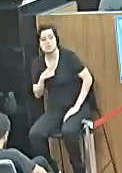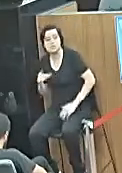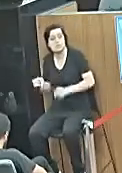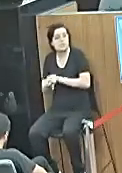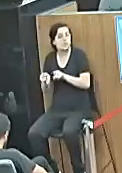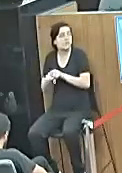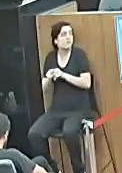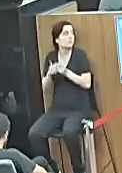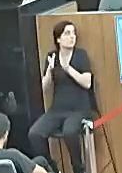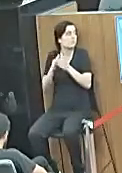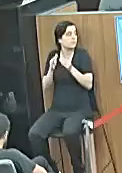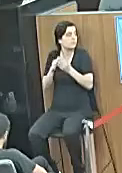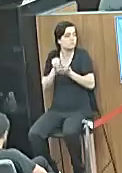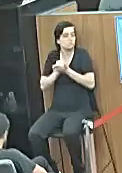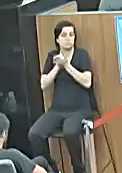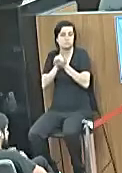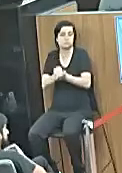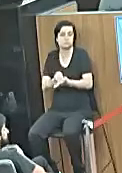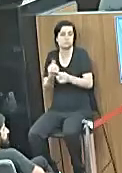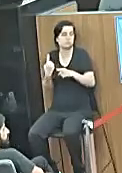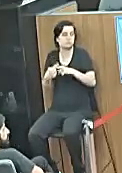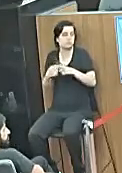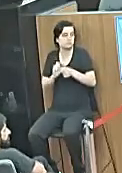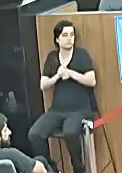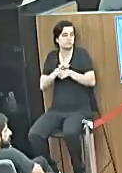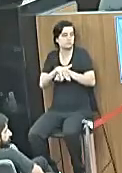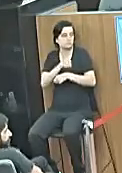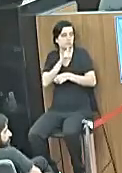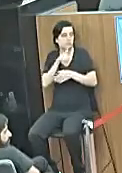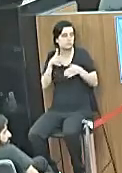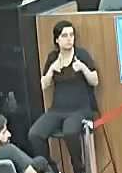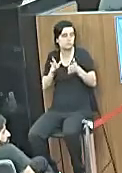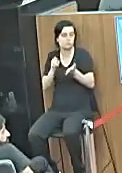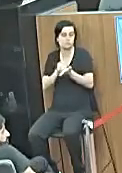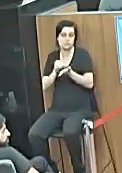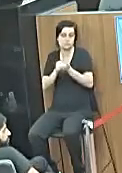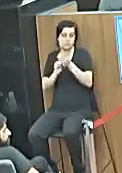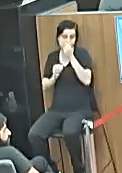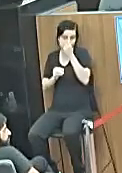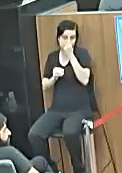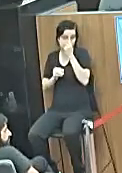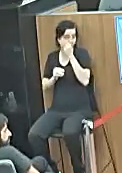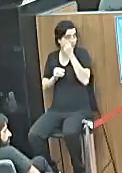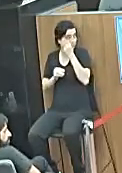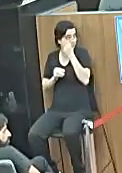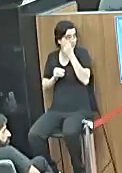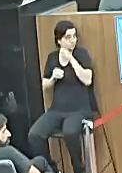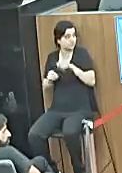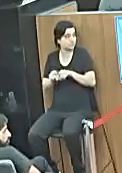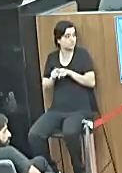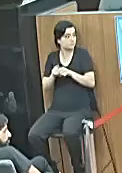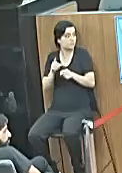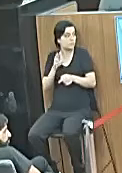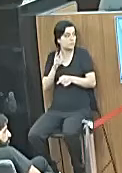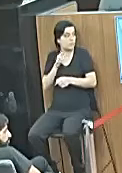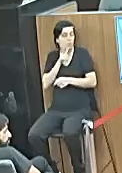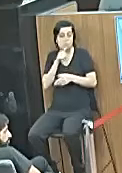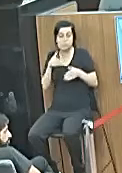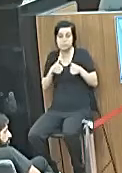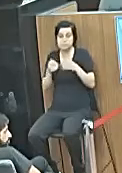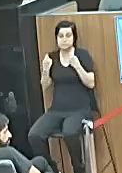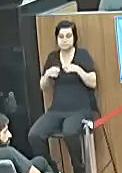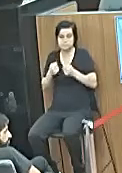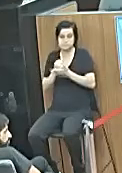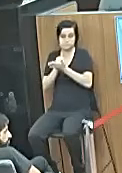clamam por socorro ainda o mesmo o alison henrique de berilo rio araçuaí pede socorro construção de